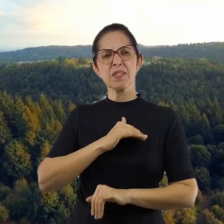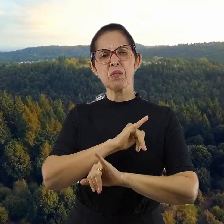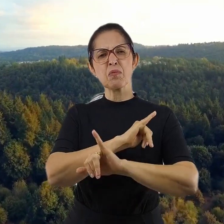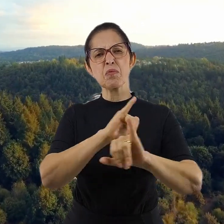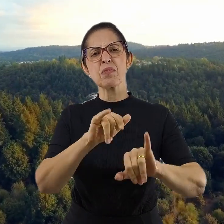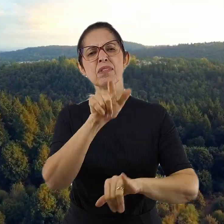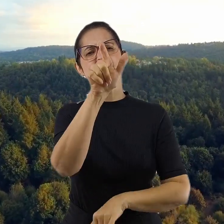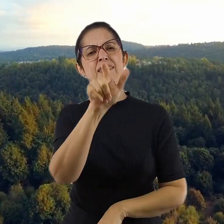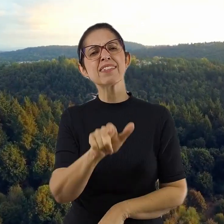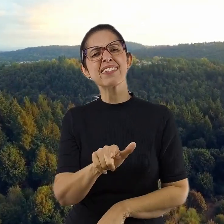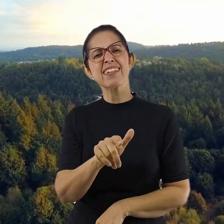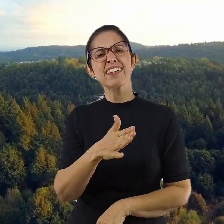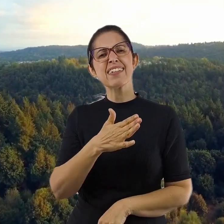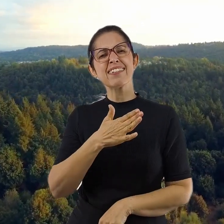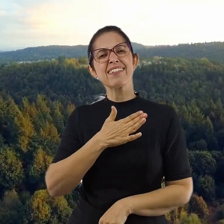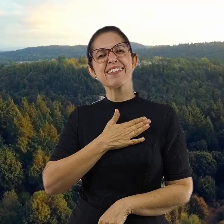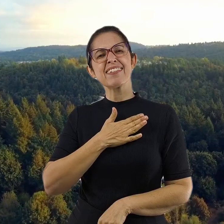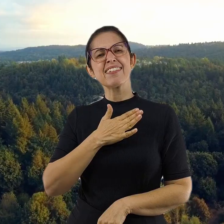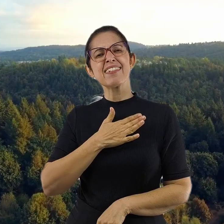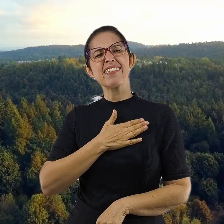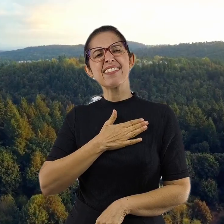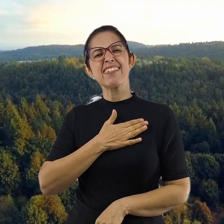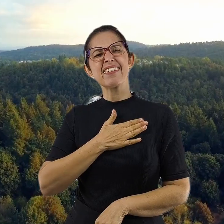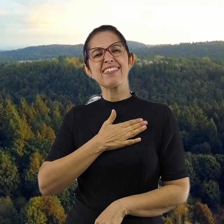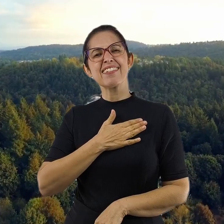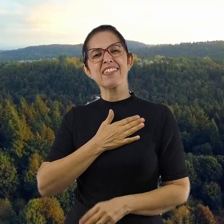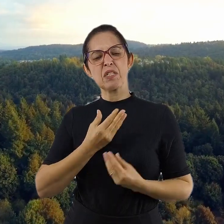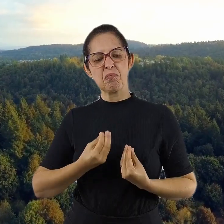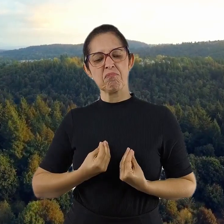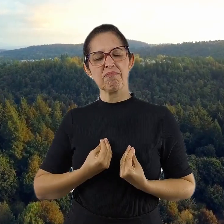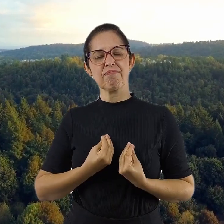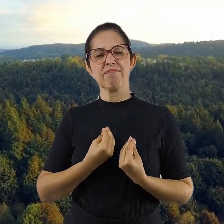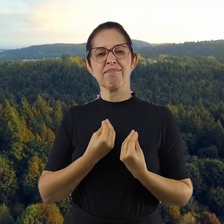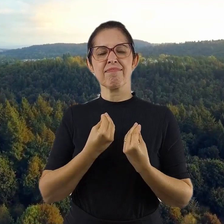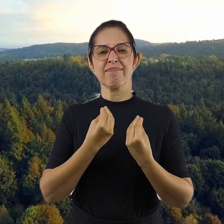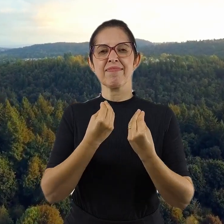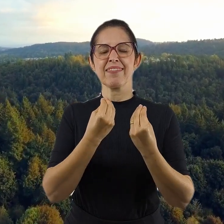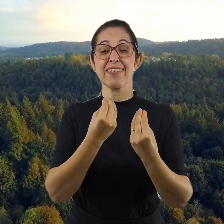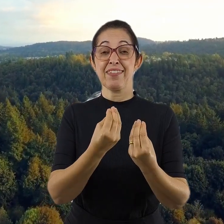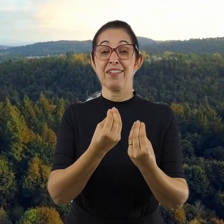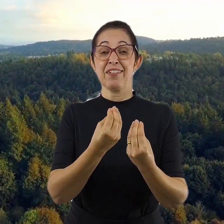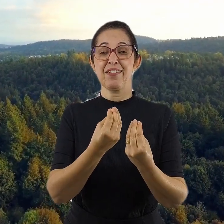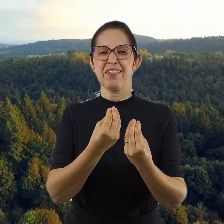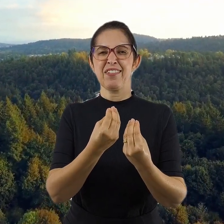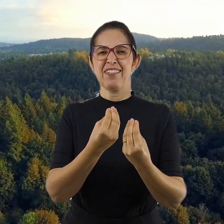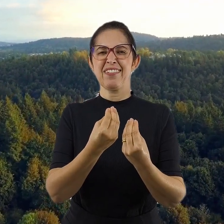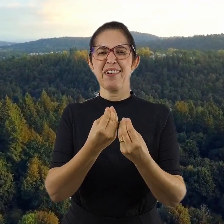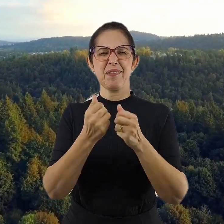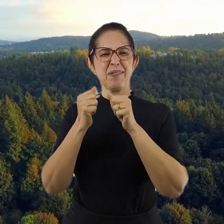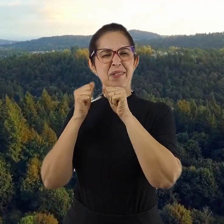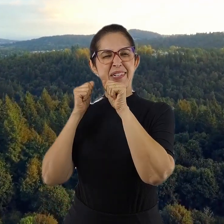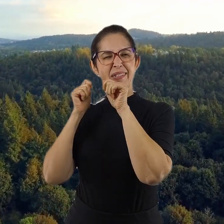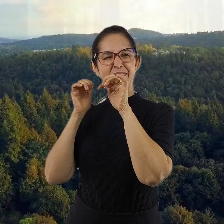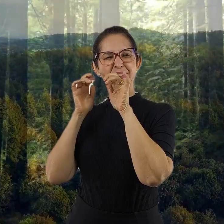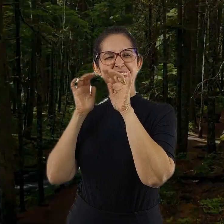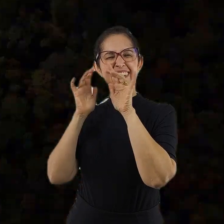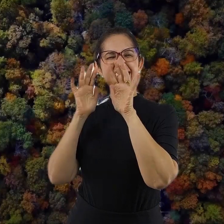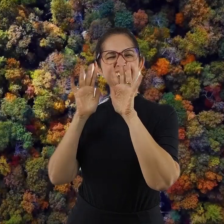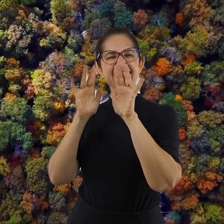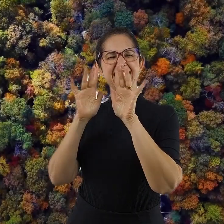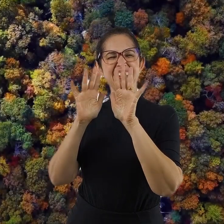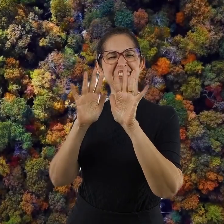sobre vós Andrihas, paira Andriei, porção Odris, do